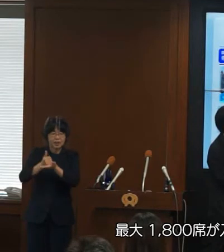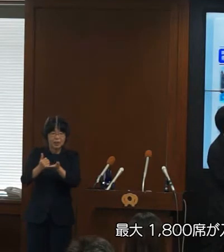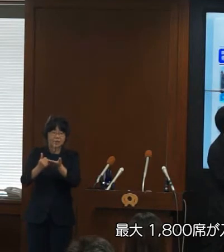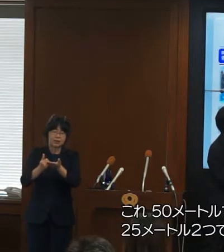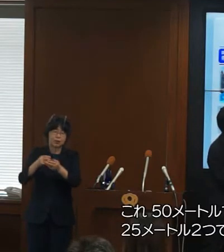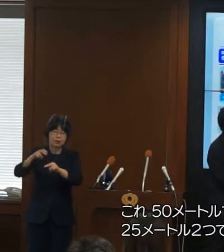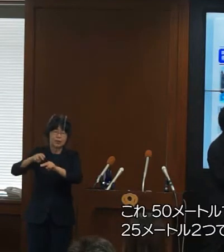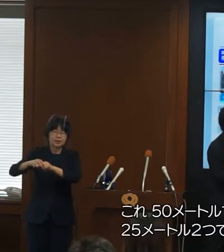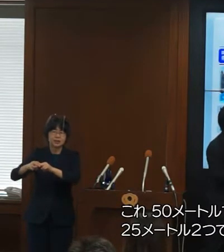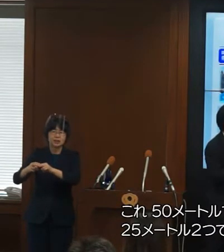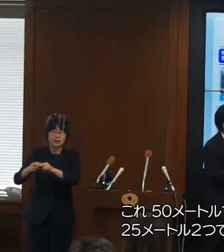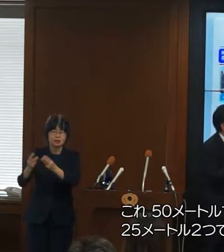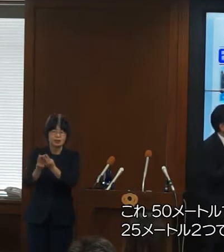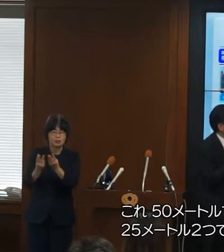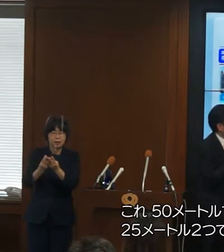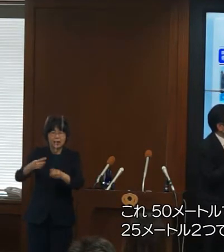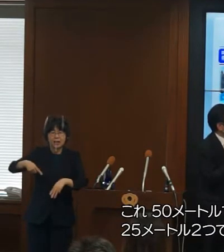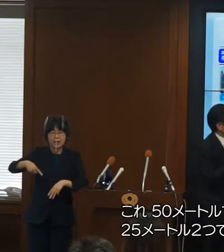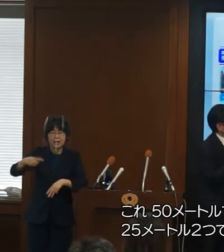ていて、これ